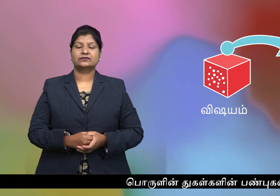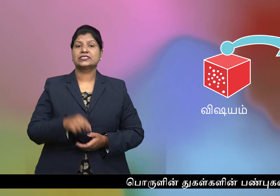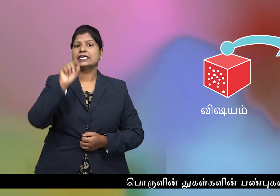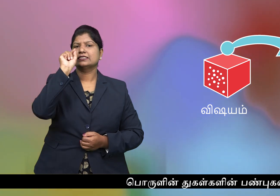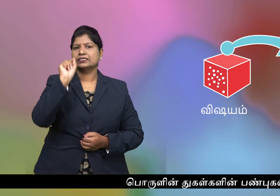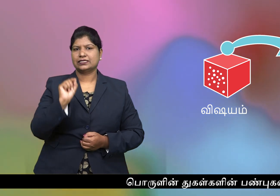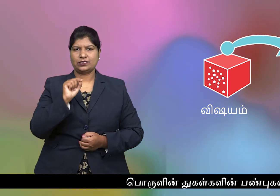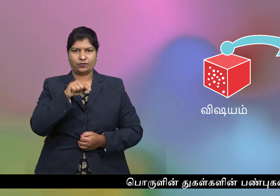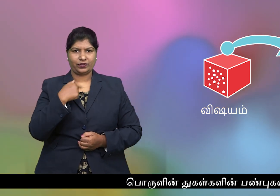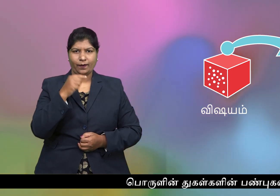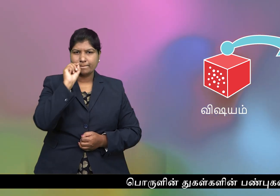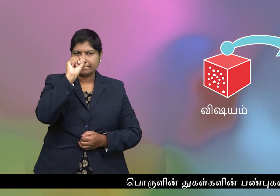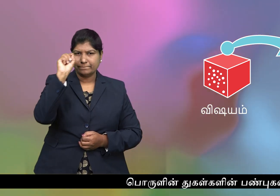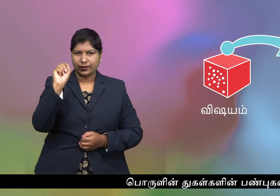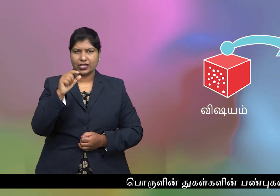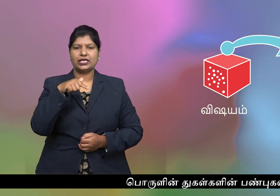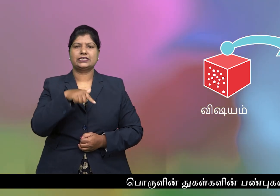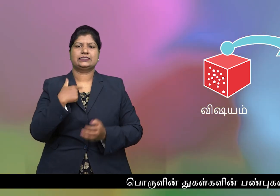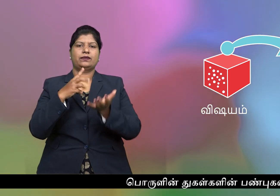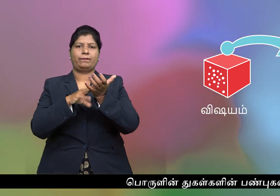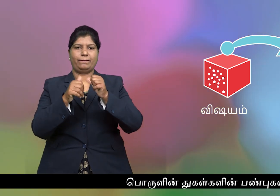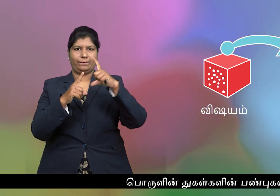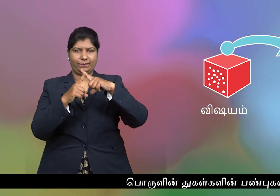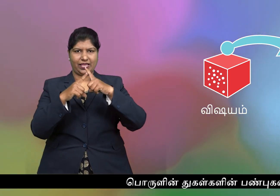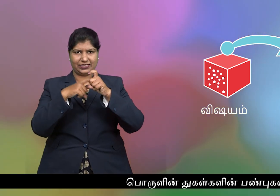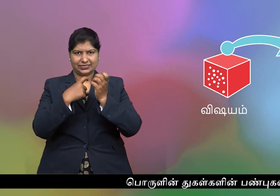பொருளின் துகள்களின் பண்புகள்.